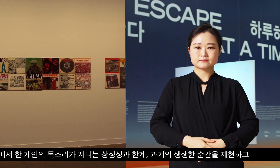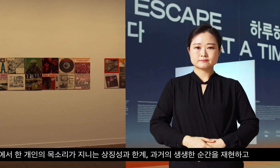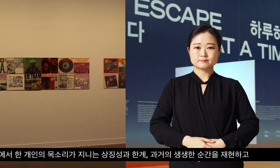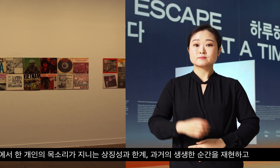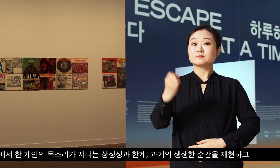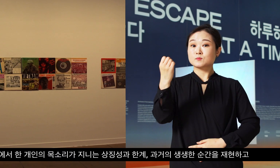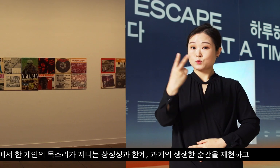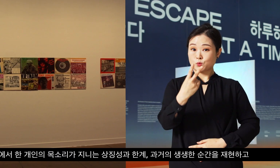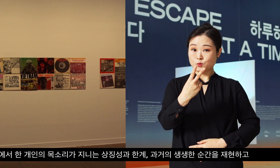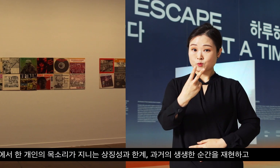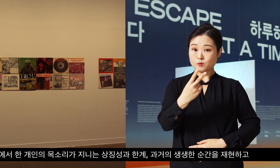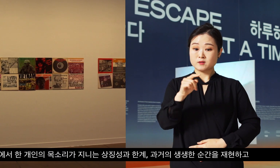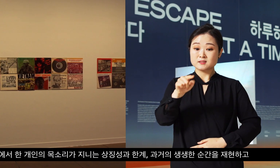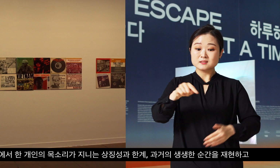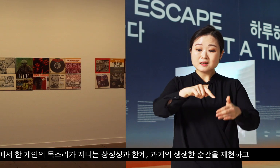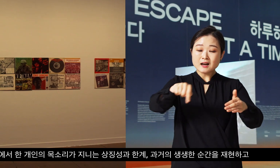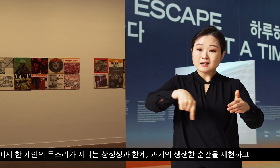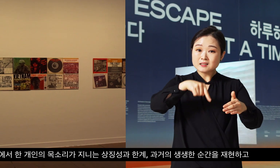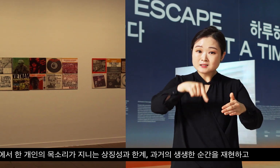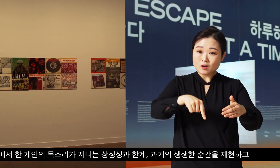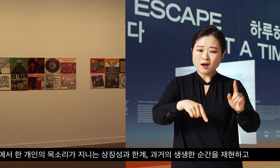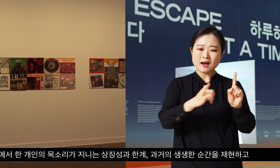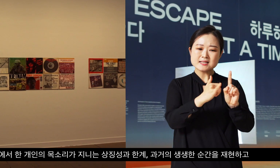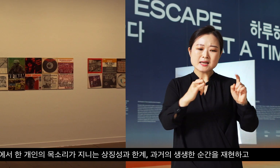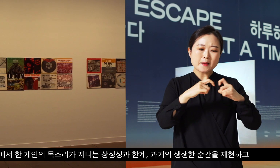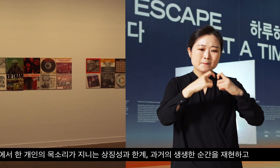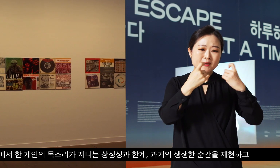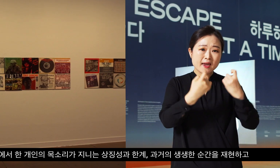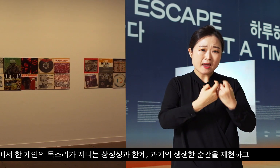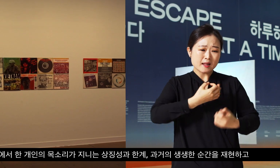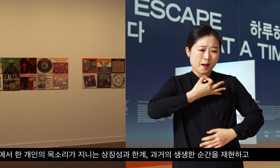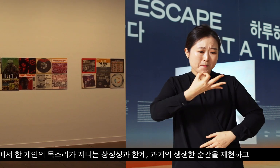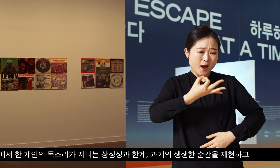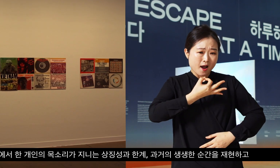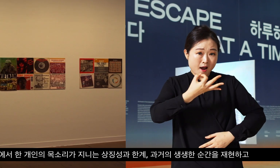나아가 그 속에서 한 개인의 목소리가 지니는 상징성과 한계,